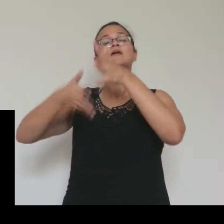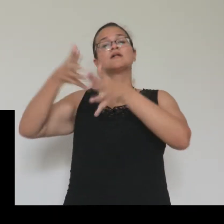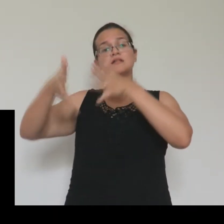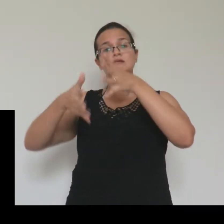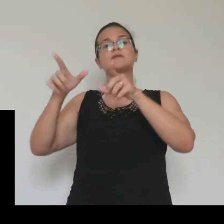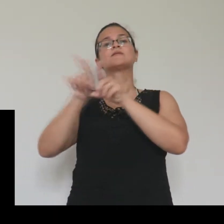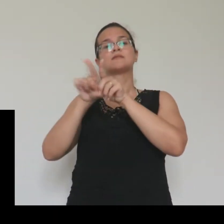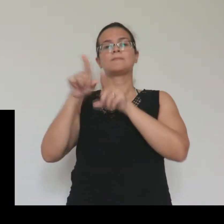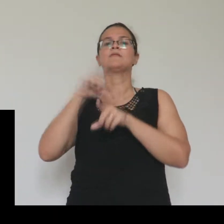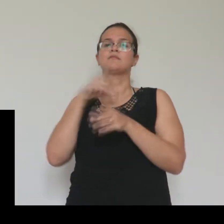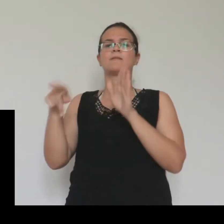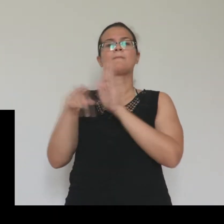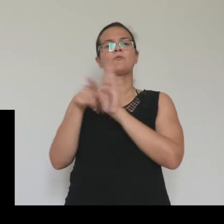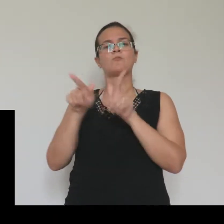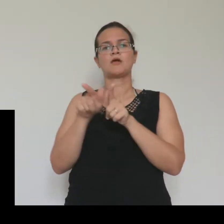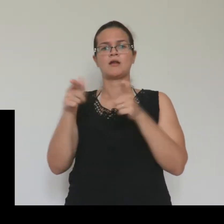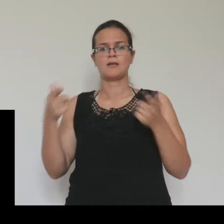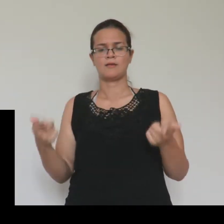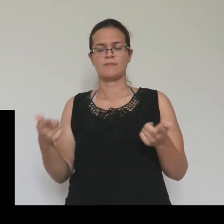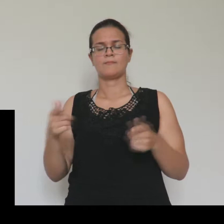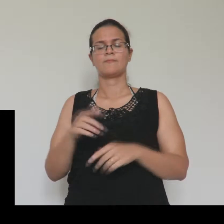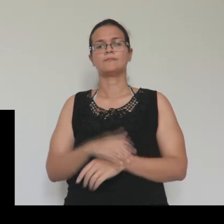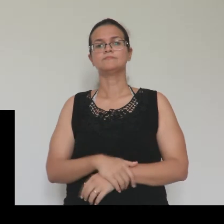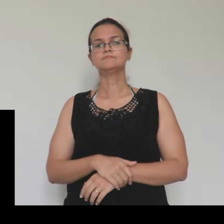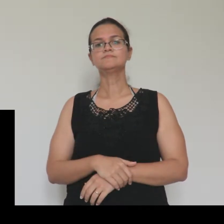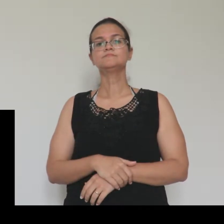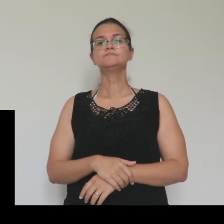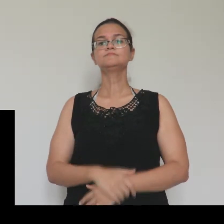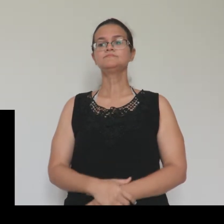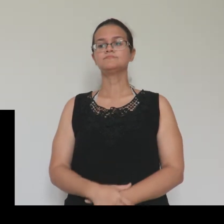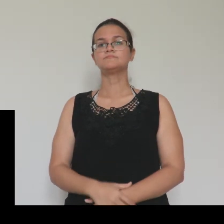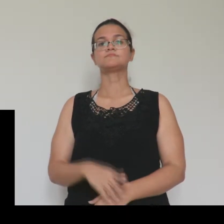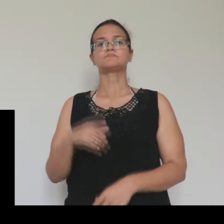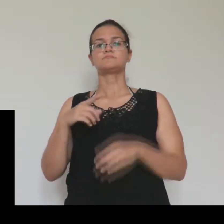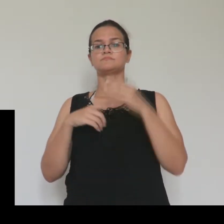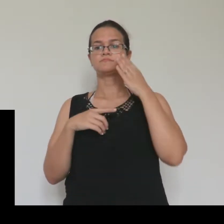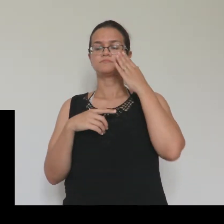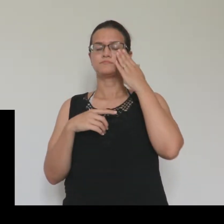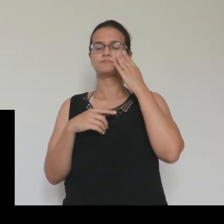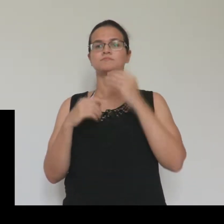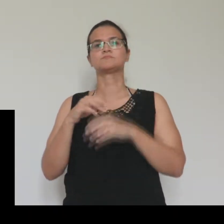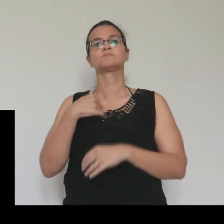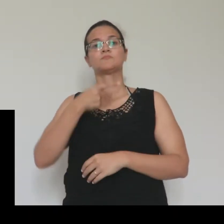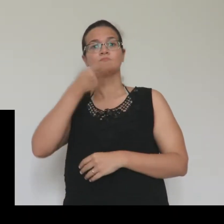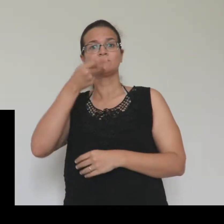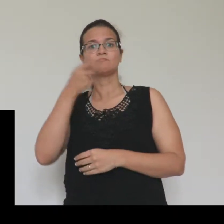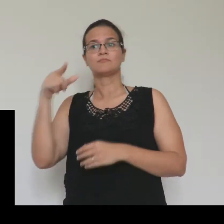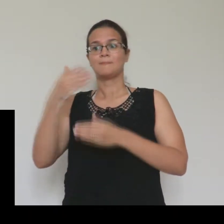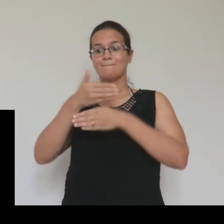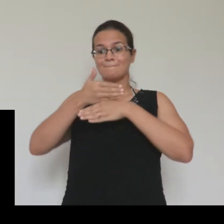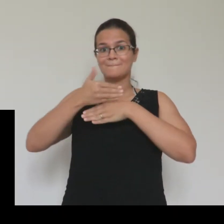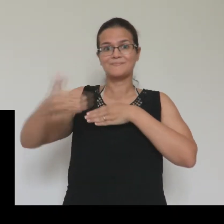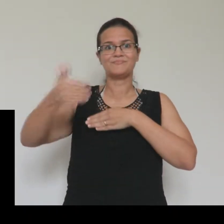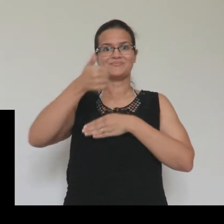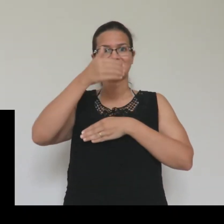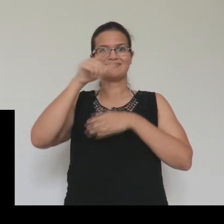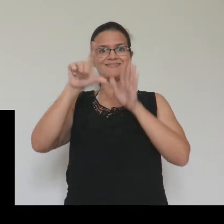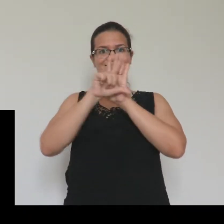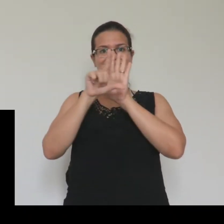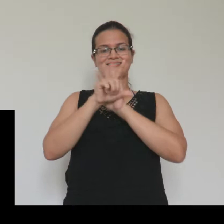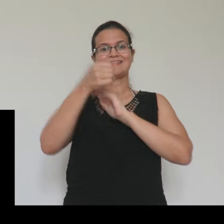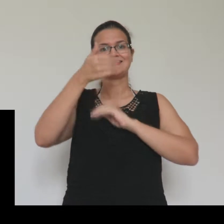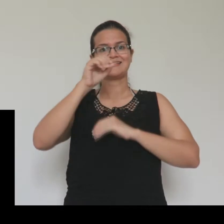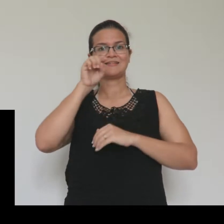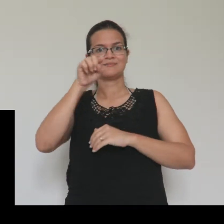possui gramática. A língua dos surdos é só uma mímica, como eu disse, a partir da Lei 10.436, ela